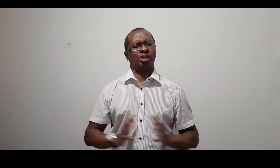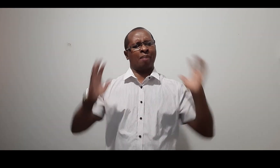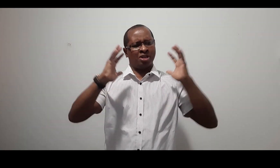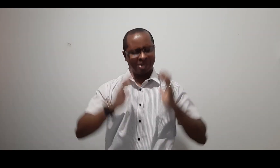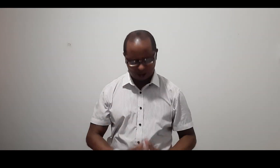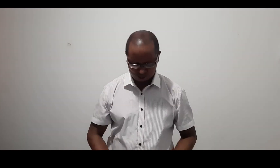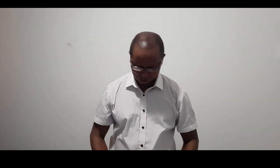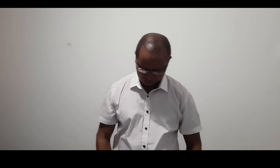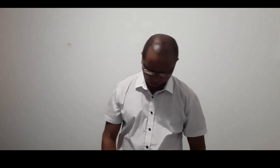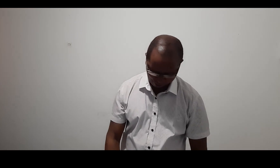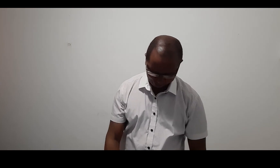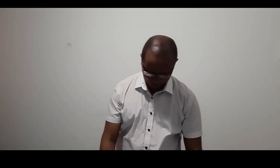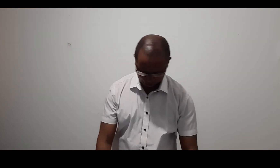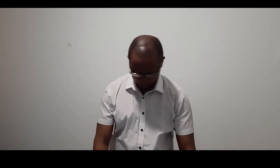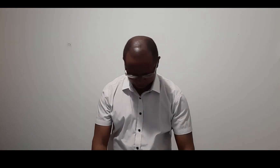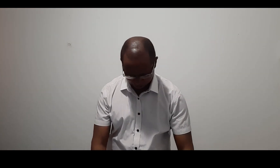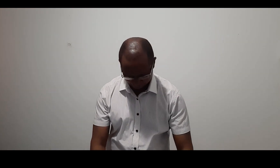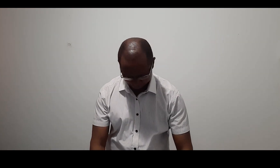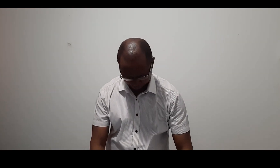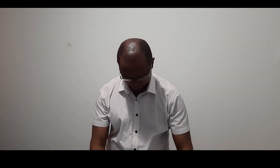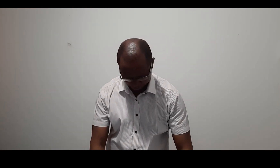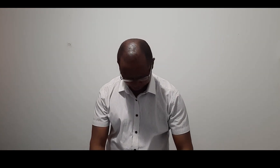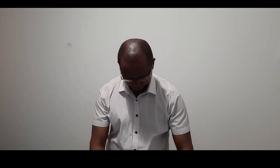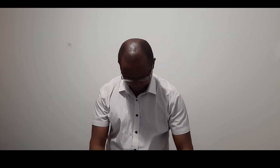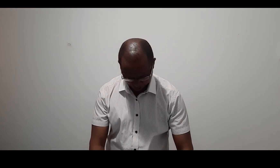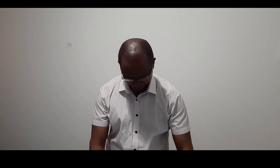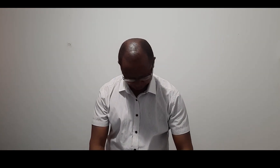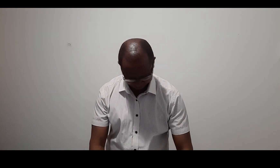zan nyamrun sisa. Rehetra riavana